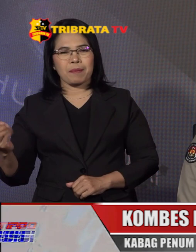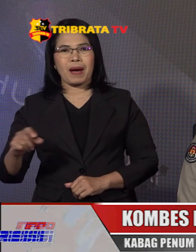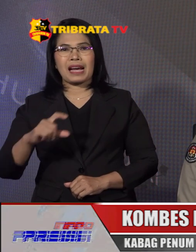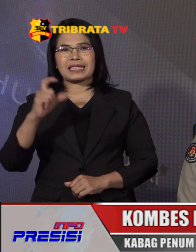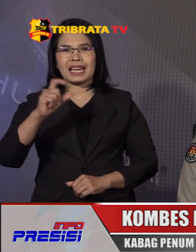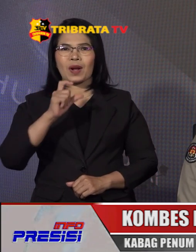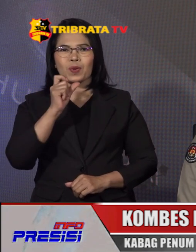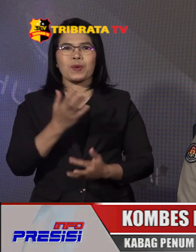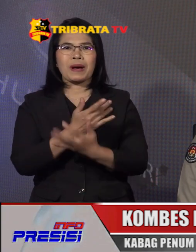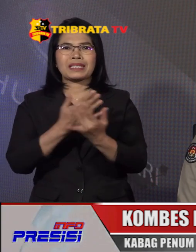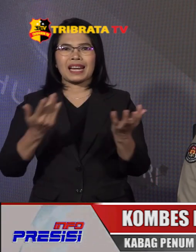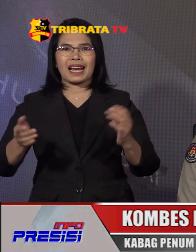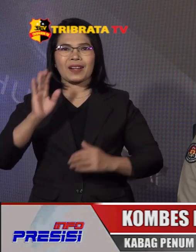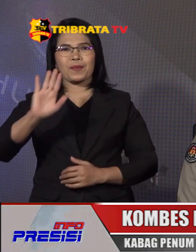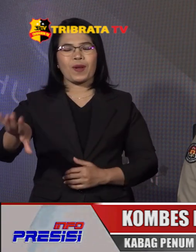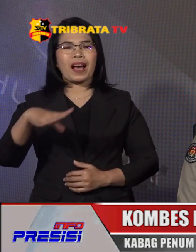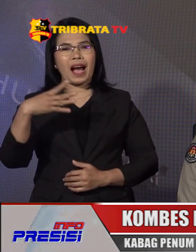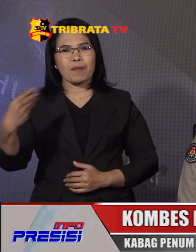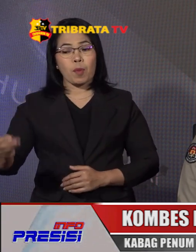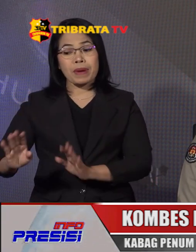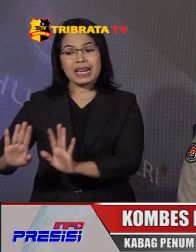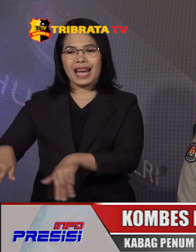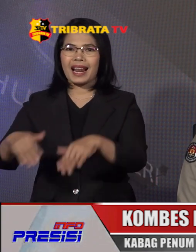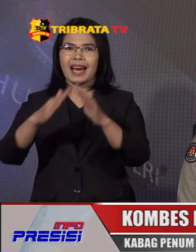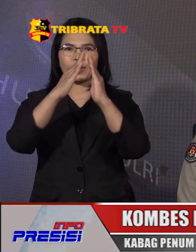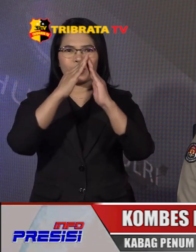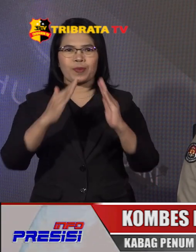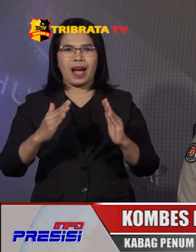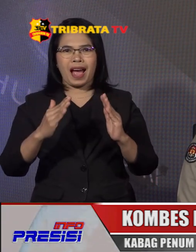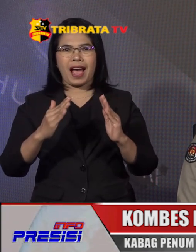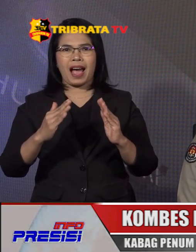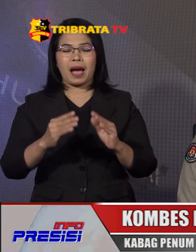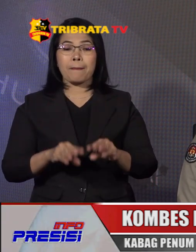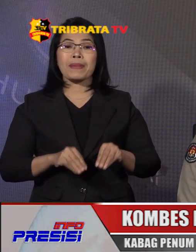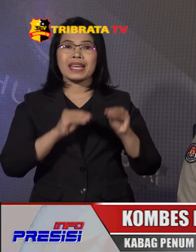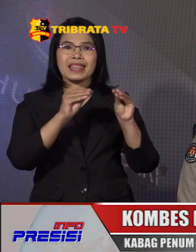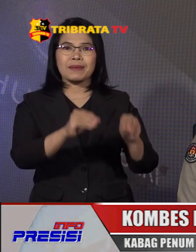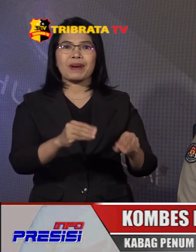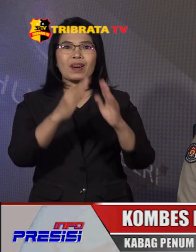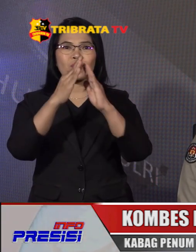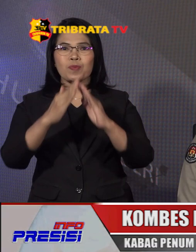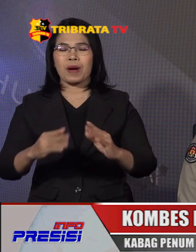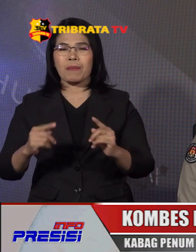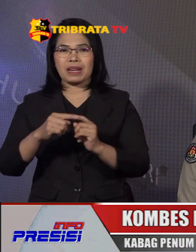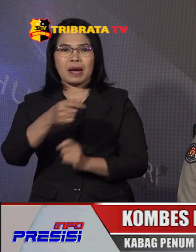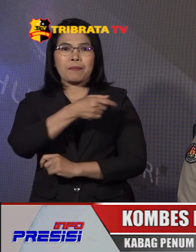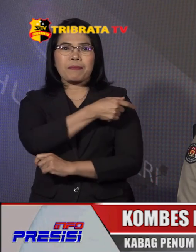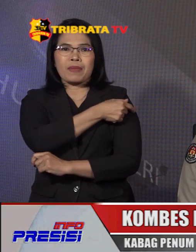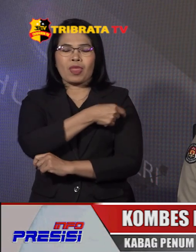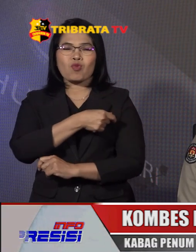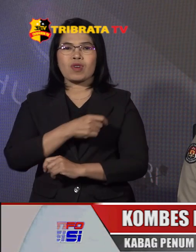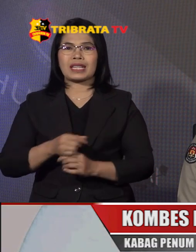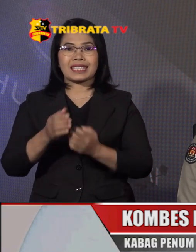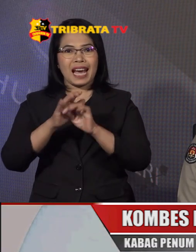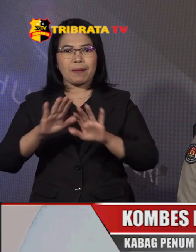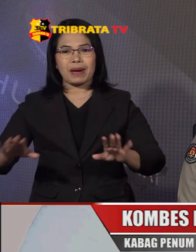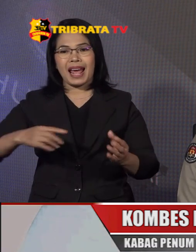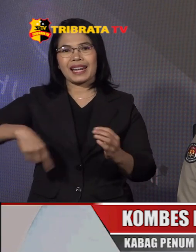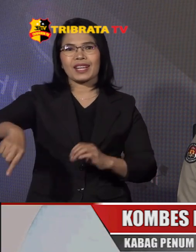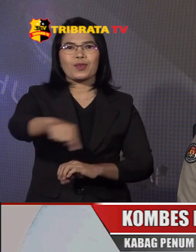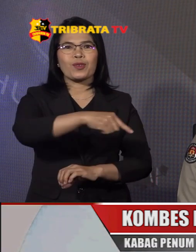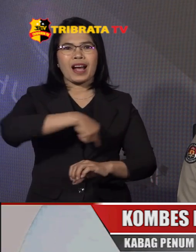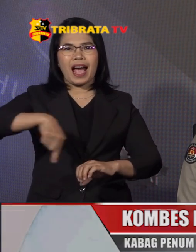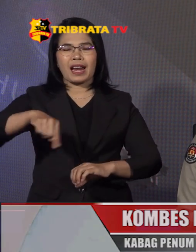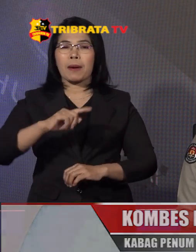masyarakat yang akan mudik meninggalkan rumah yaitu menitipkan rumah pada petugas keamanan lingkungan